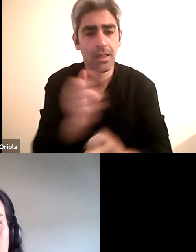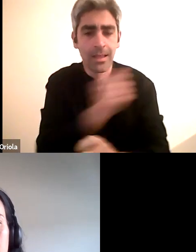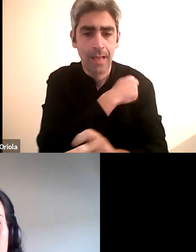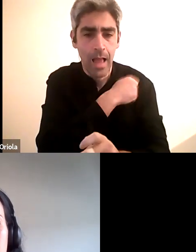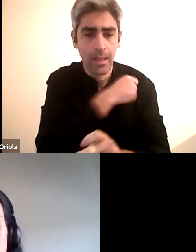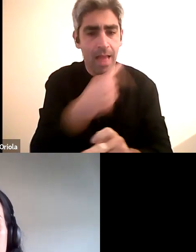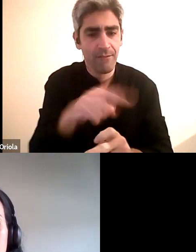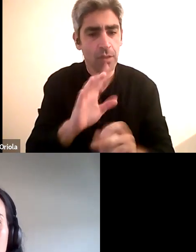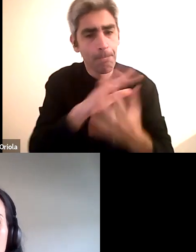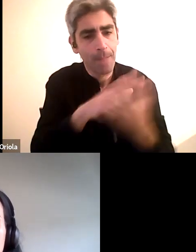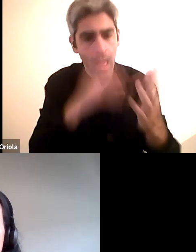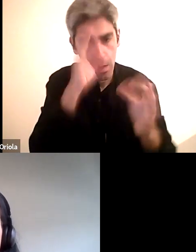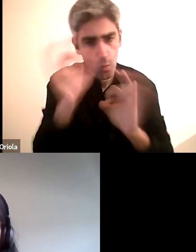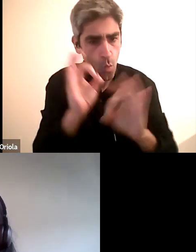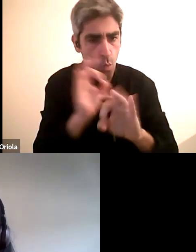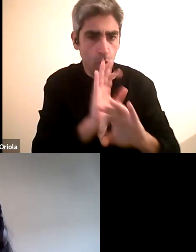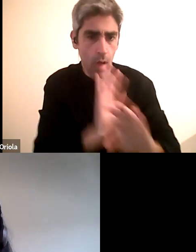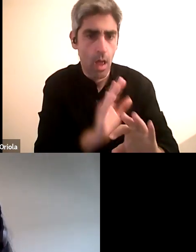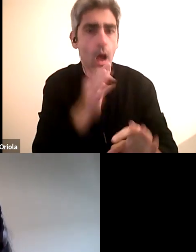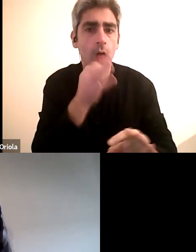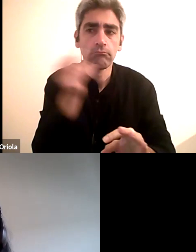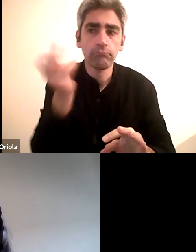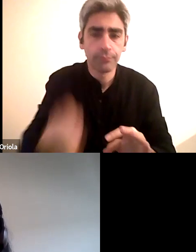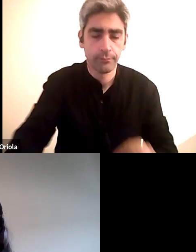de contingência preparadíssimos para isso.